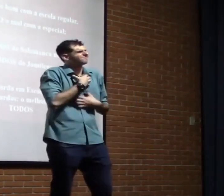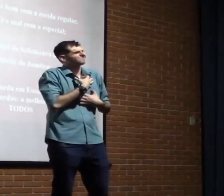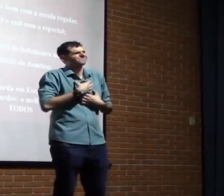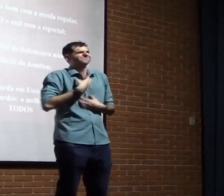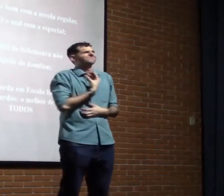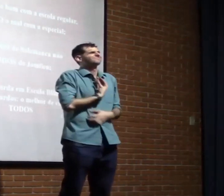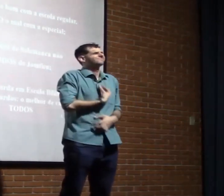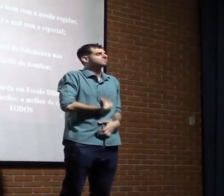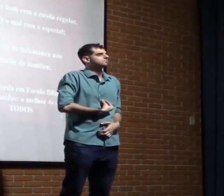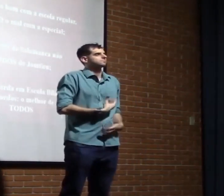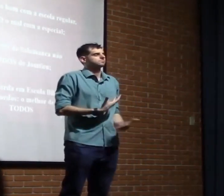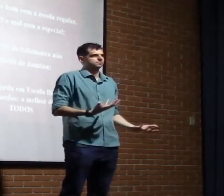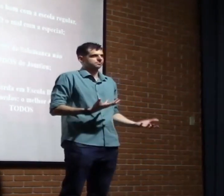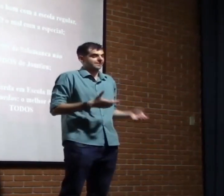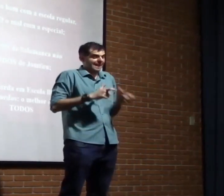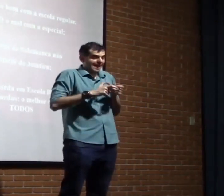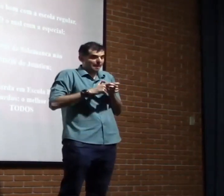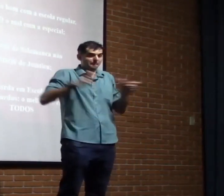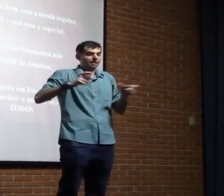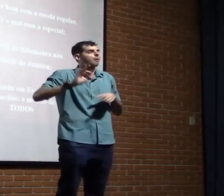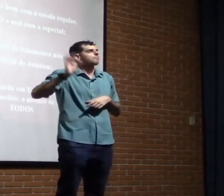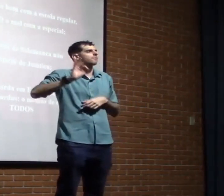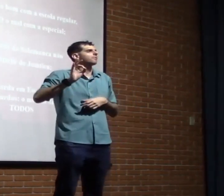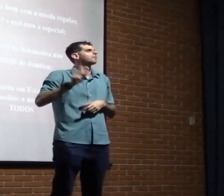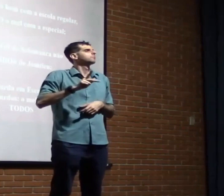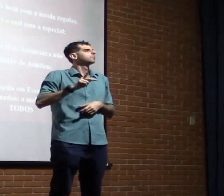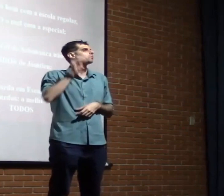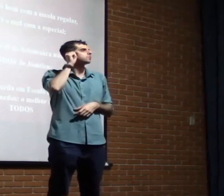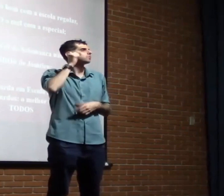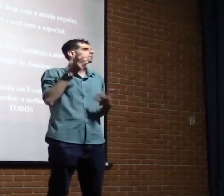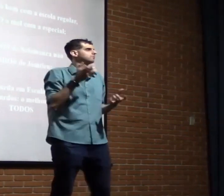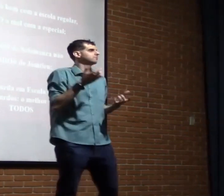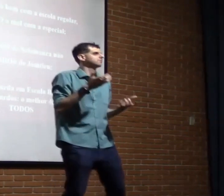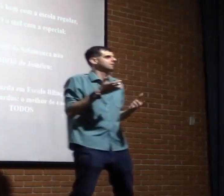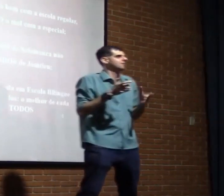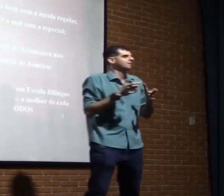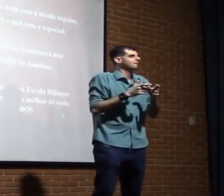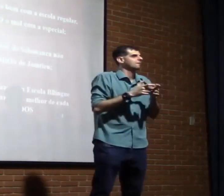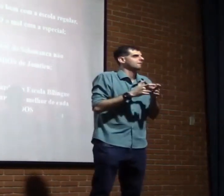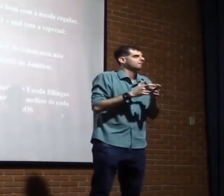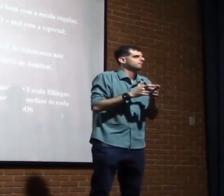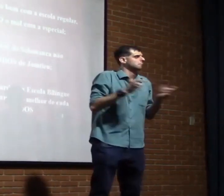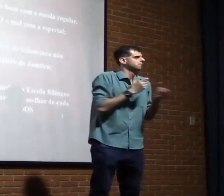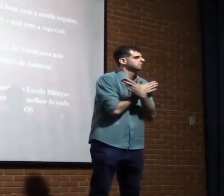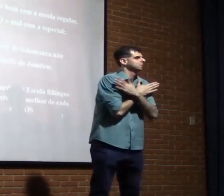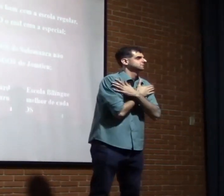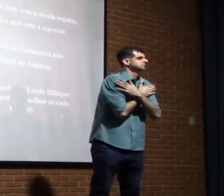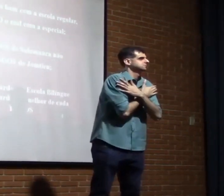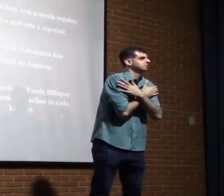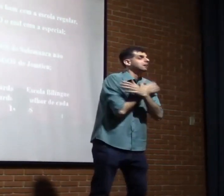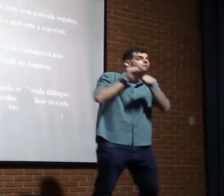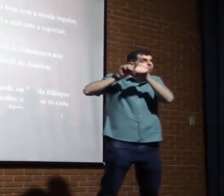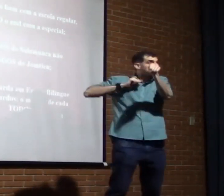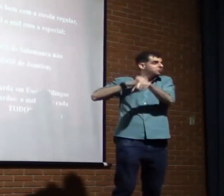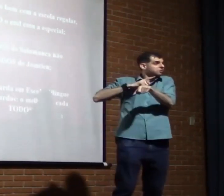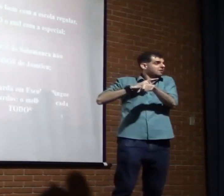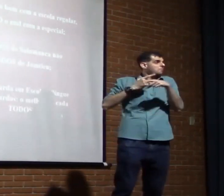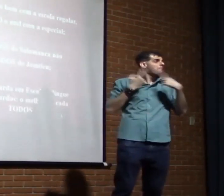Porque eu realmente fico bem angustiado quando eu percebo essa situação que a grande porcentagem, a grande maioria dos profissionais são ouvintes e